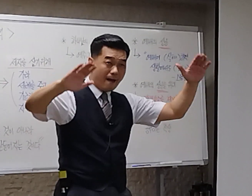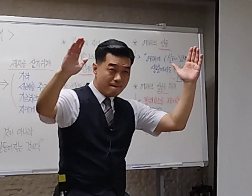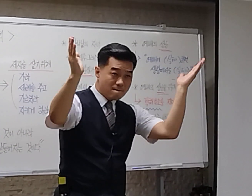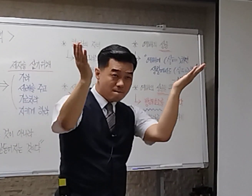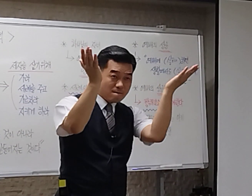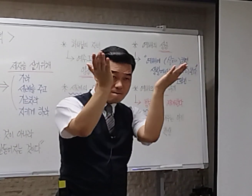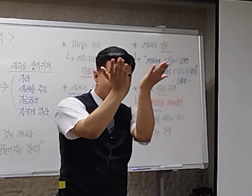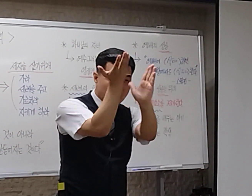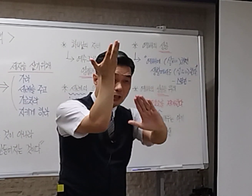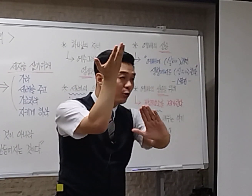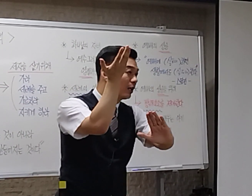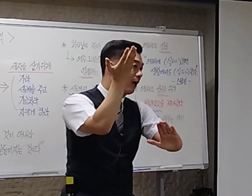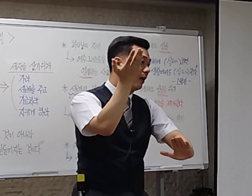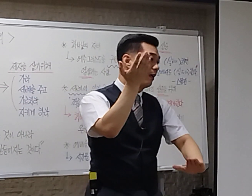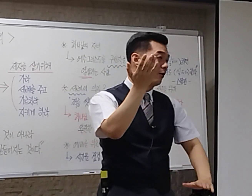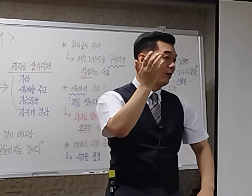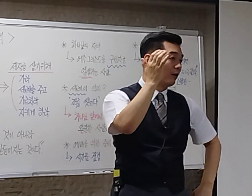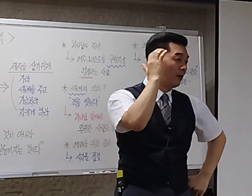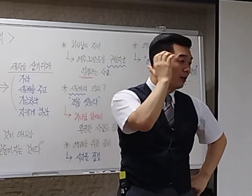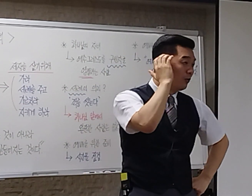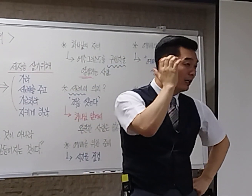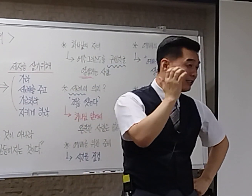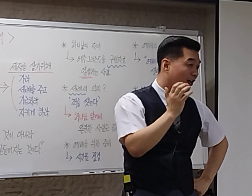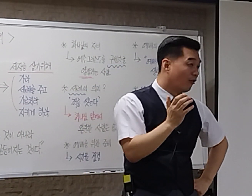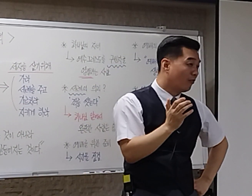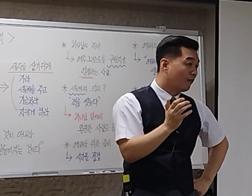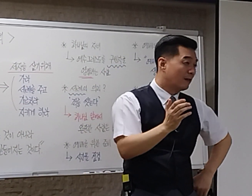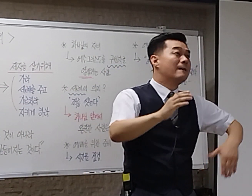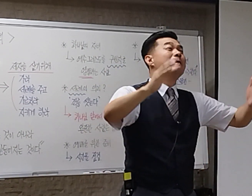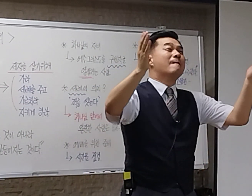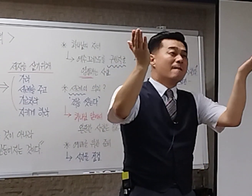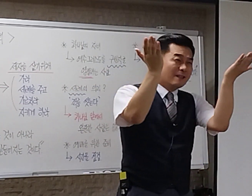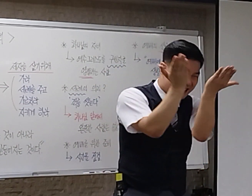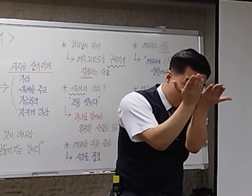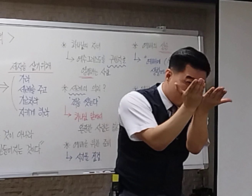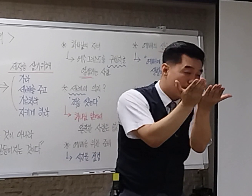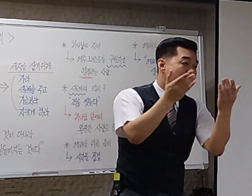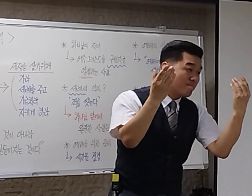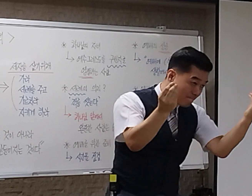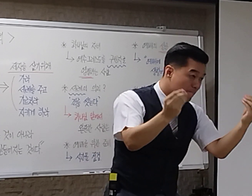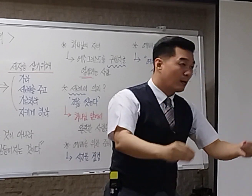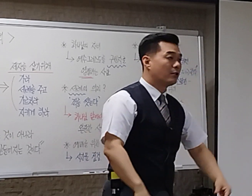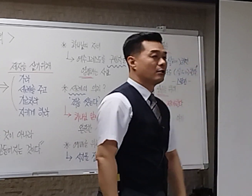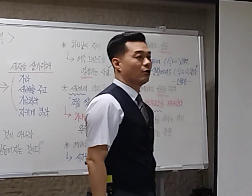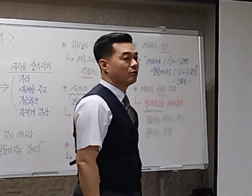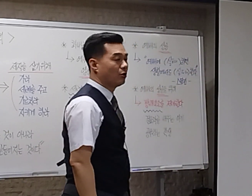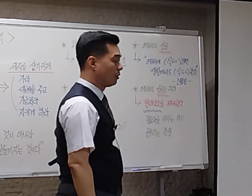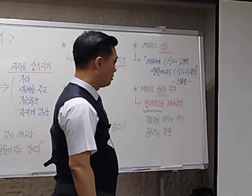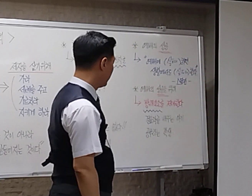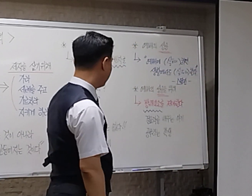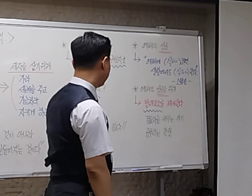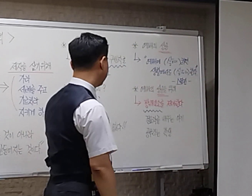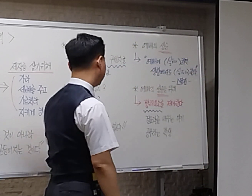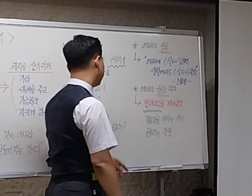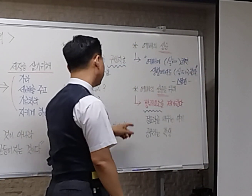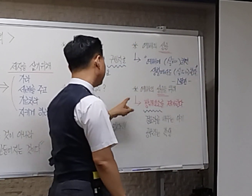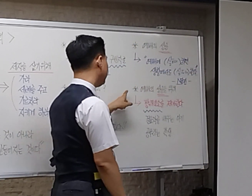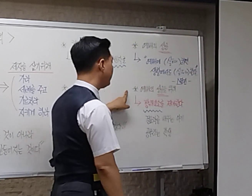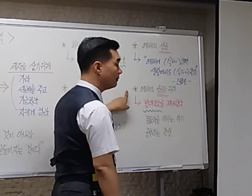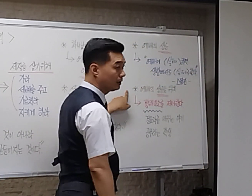근데 이렇게 되면 어떻게 해? 곤란하잖아요. 딱 맞아야죠. 그죠? 그럼